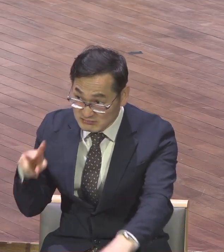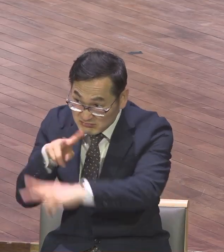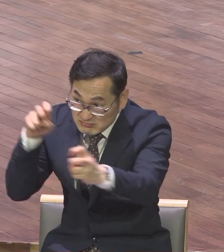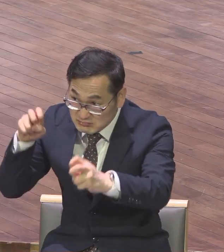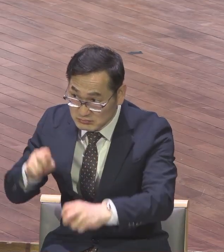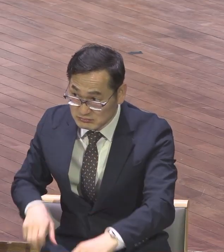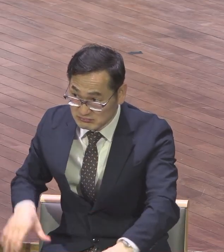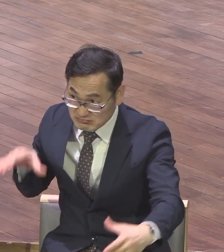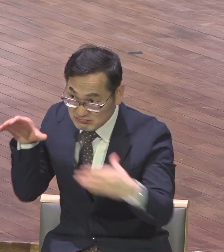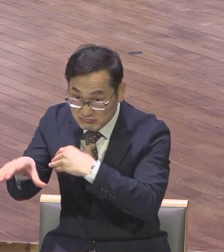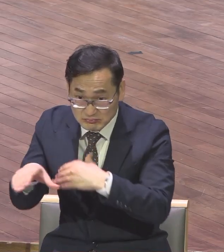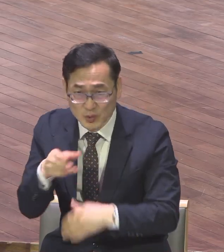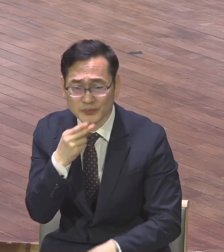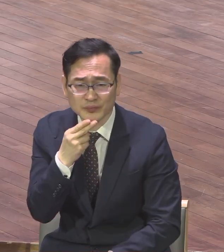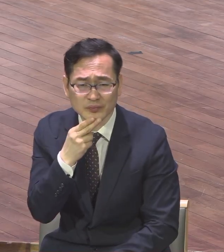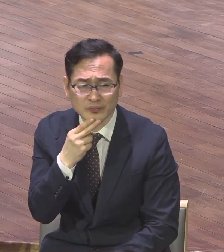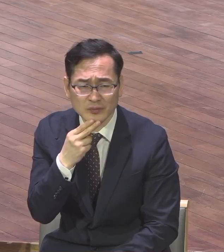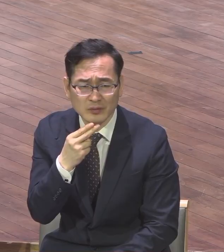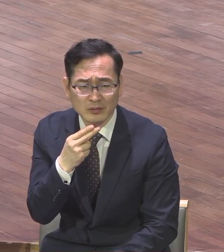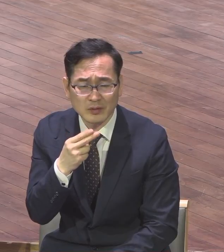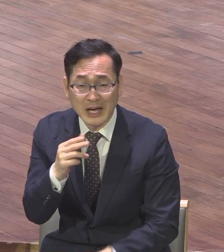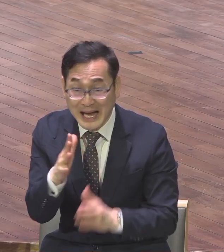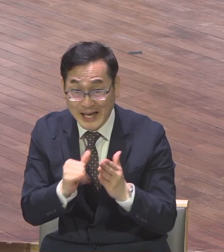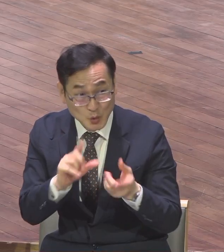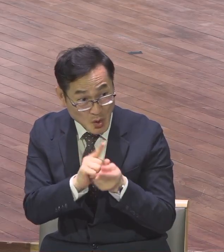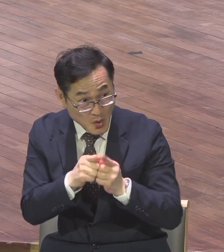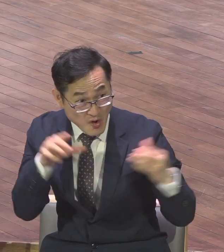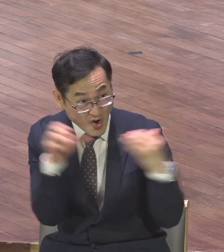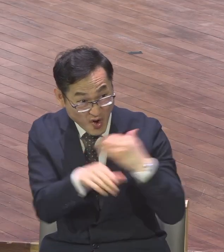비판하고 불평합니까?